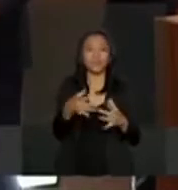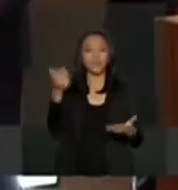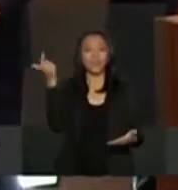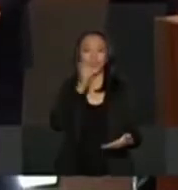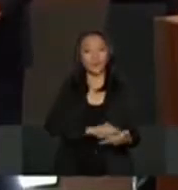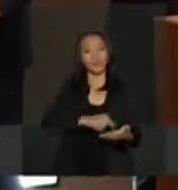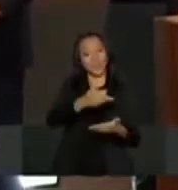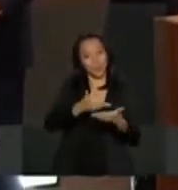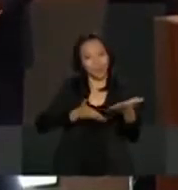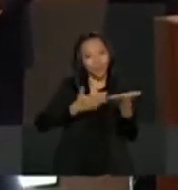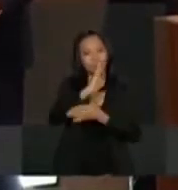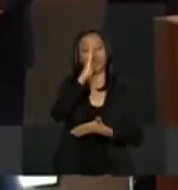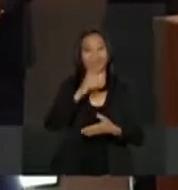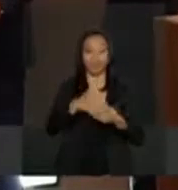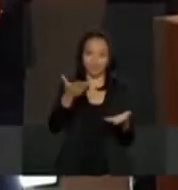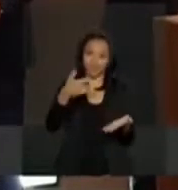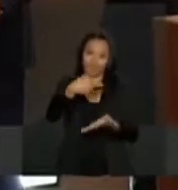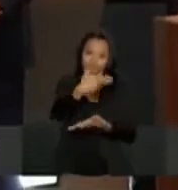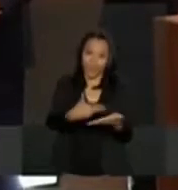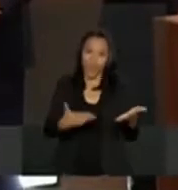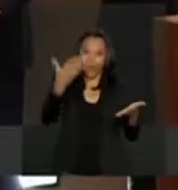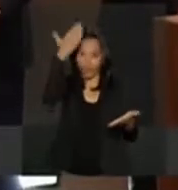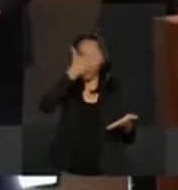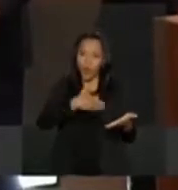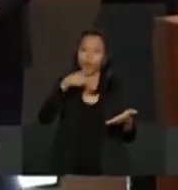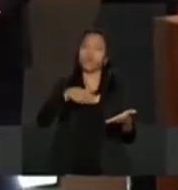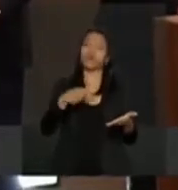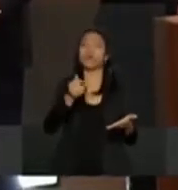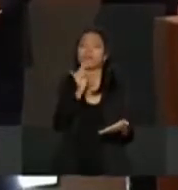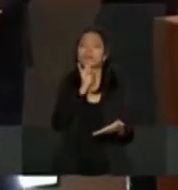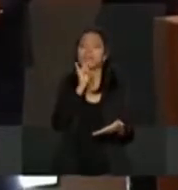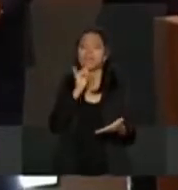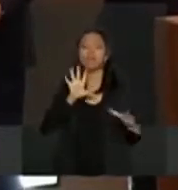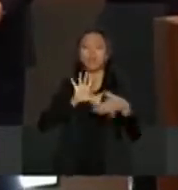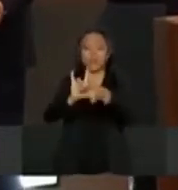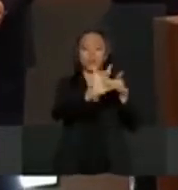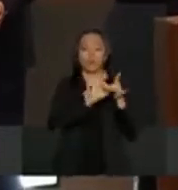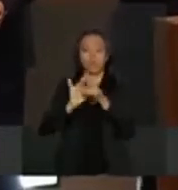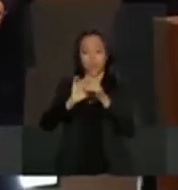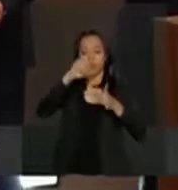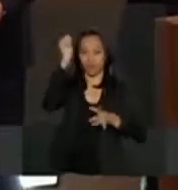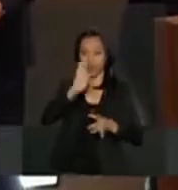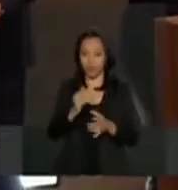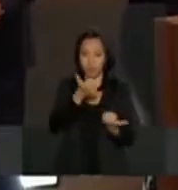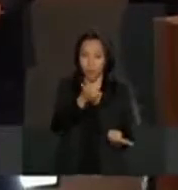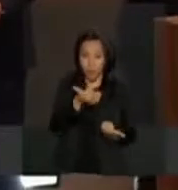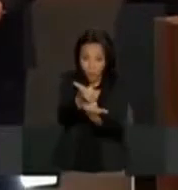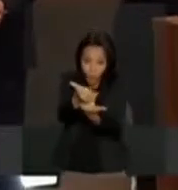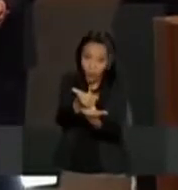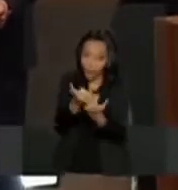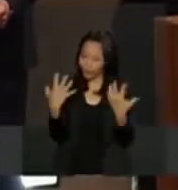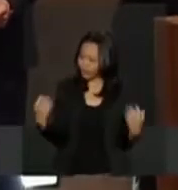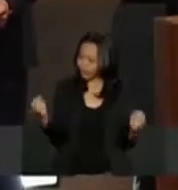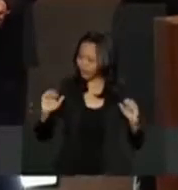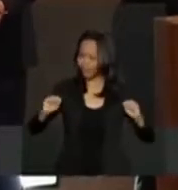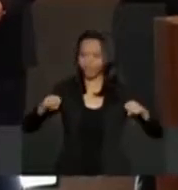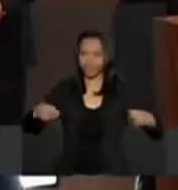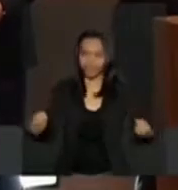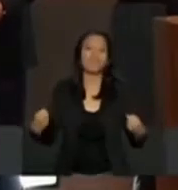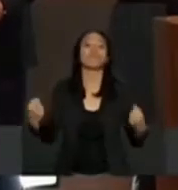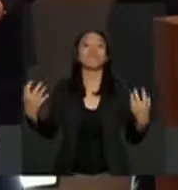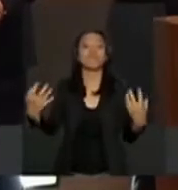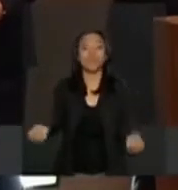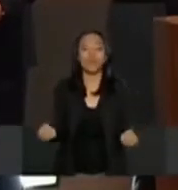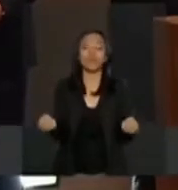legitimidade do processo eleitoral seja um exemplo da união em prol do Brasil. com o apoio e o engajamento de todos,